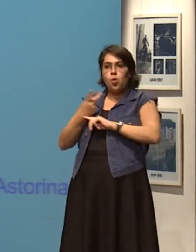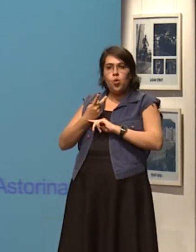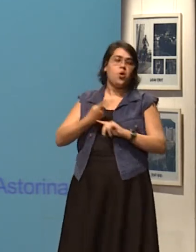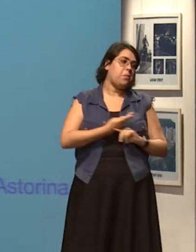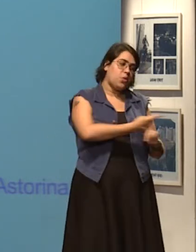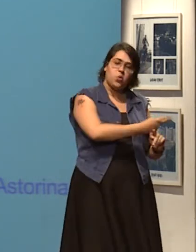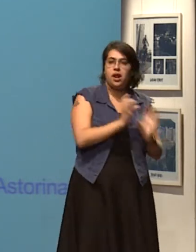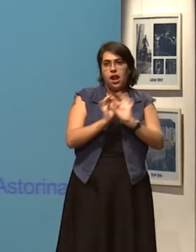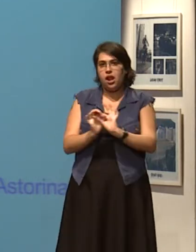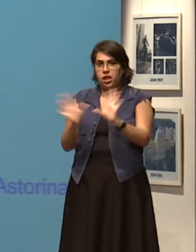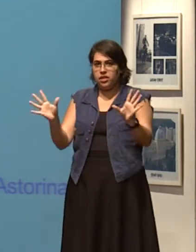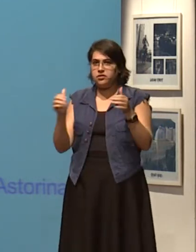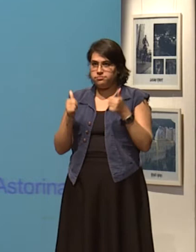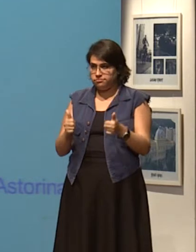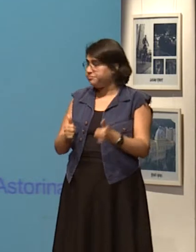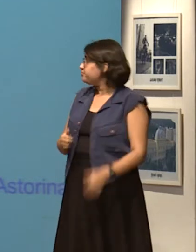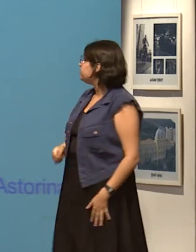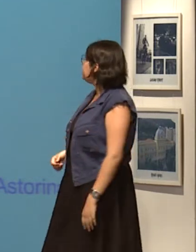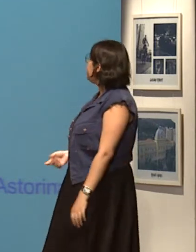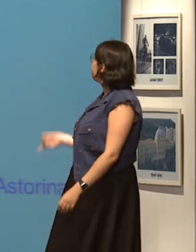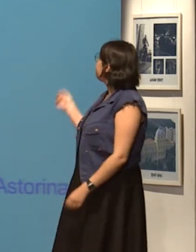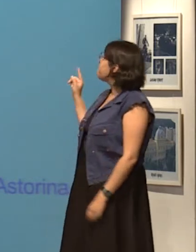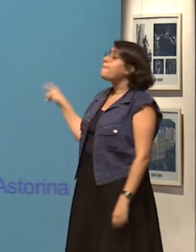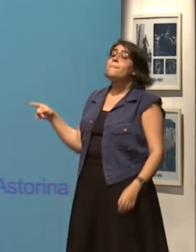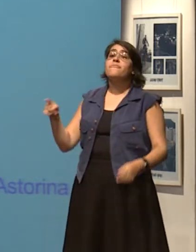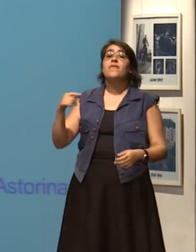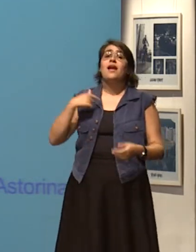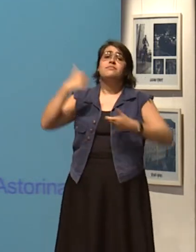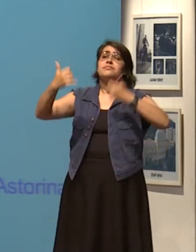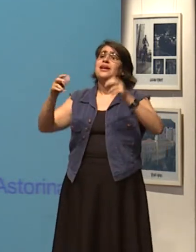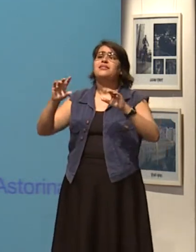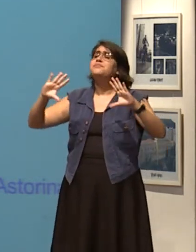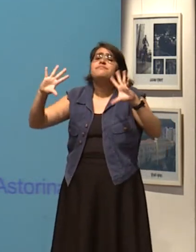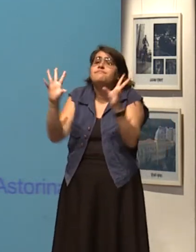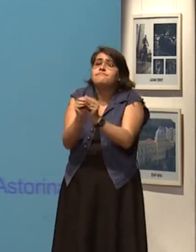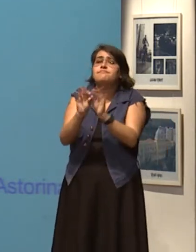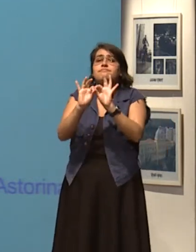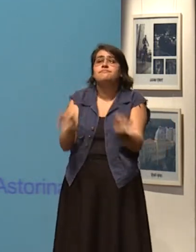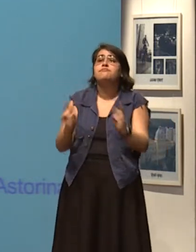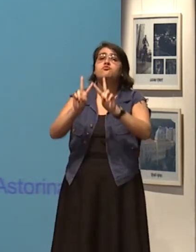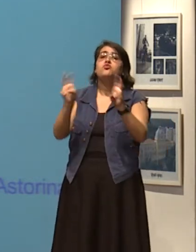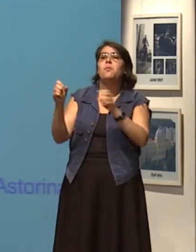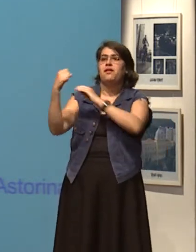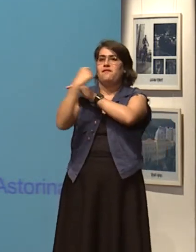pode me procurar ou procurar a Elaine. Vocês estão livres para isso. E eu vou fazer de forma